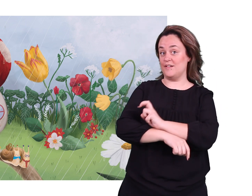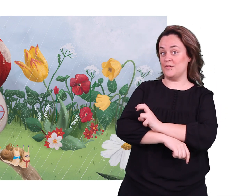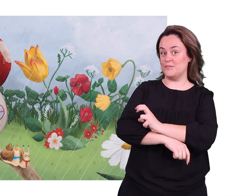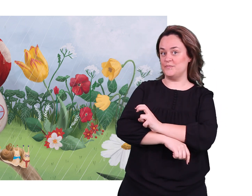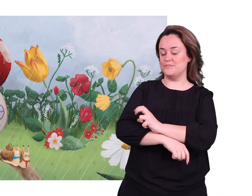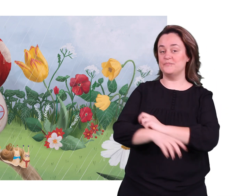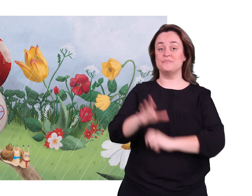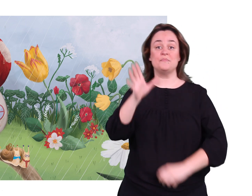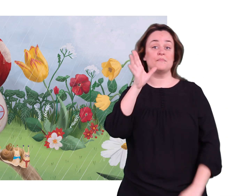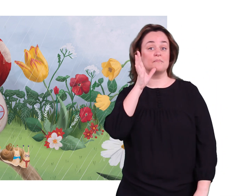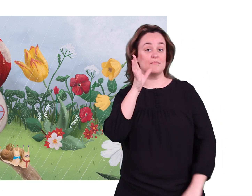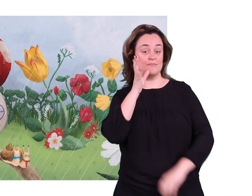Papa et Maman